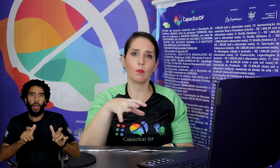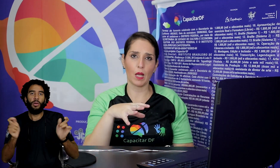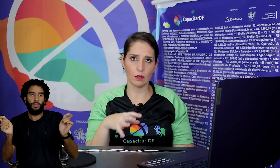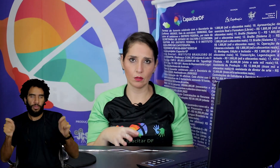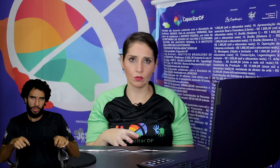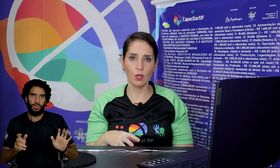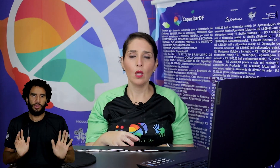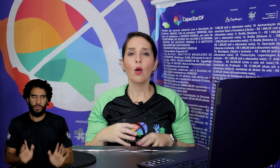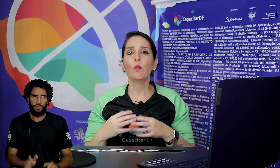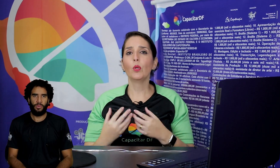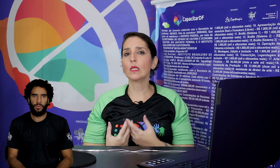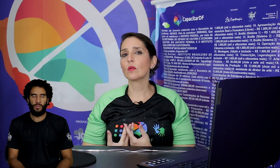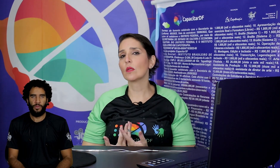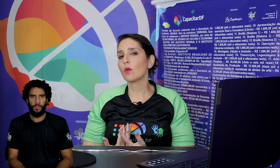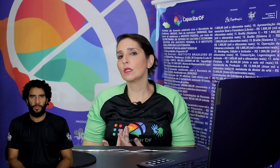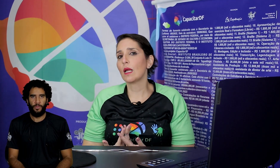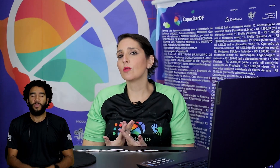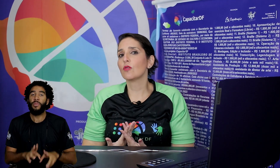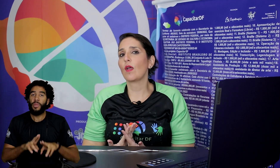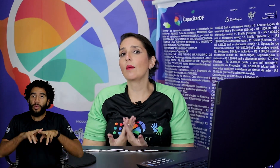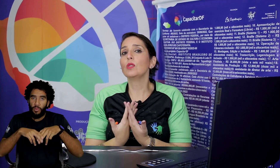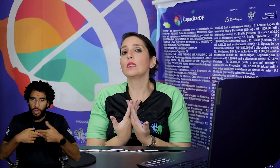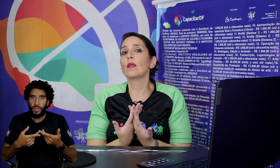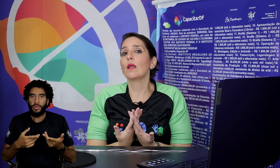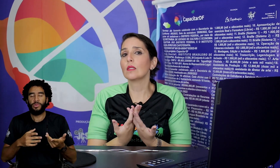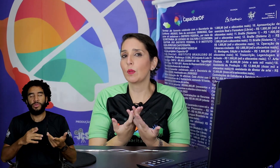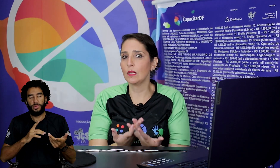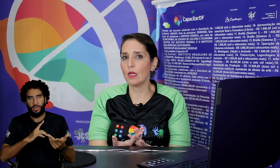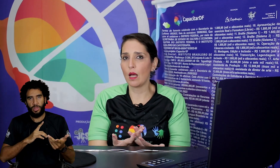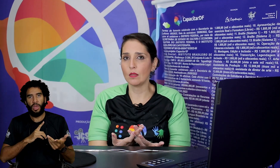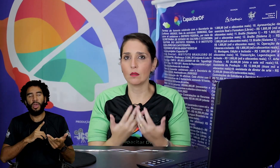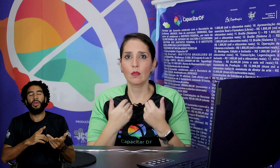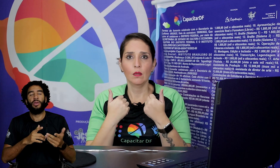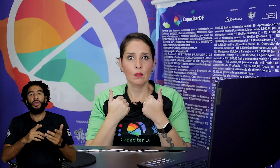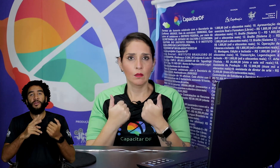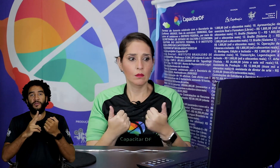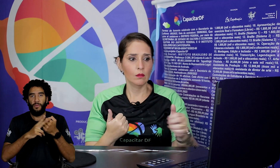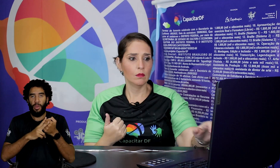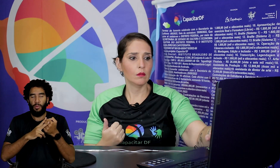o espaço. Por isso, são considerados verbos espaciais.